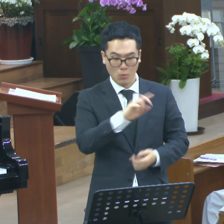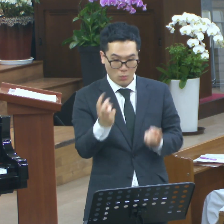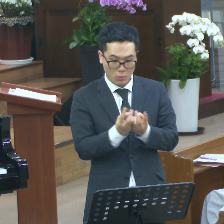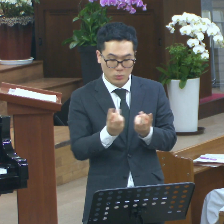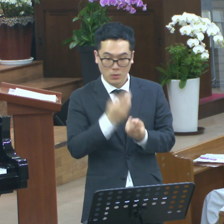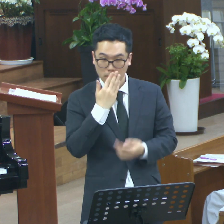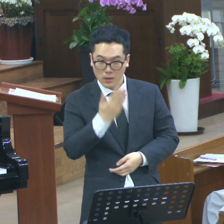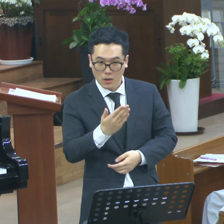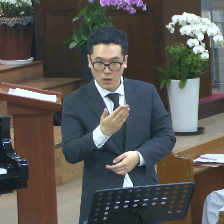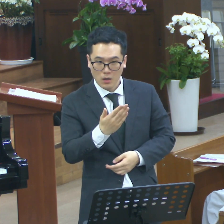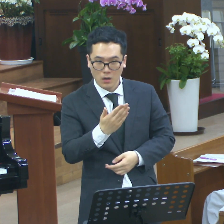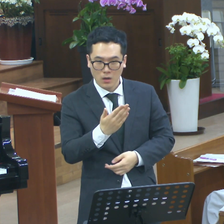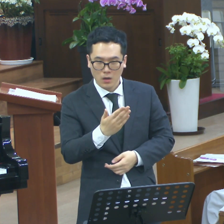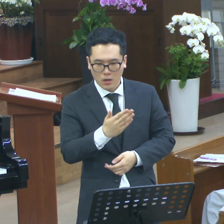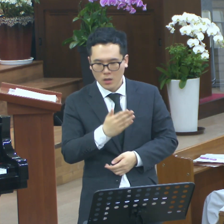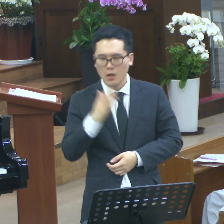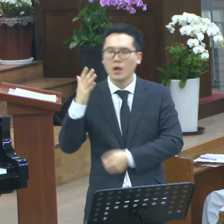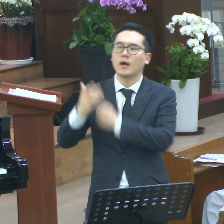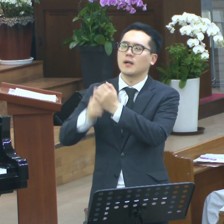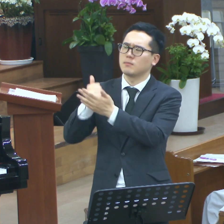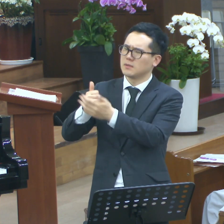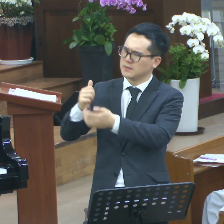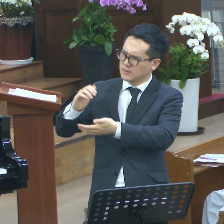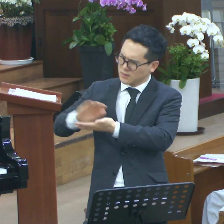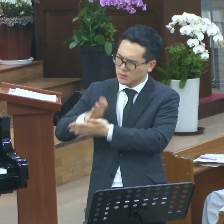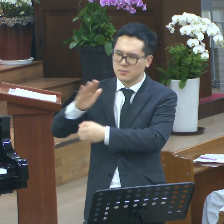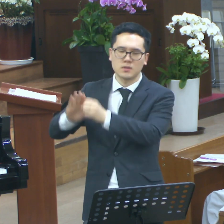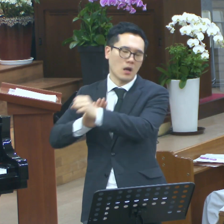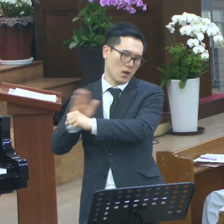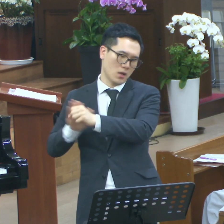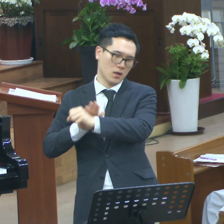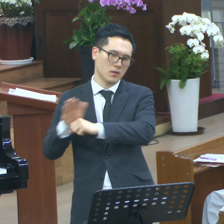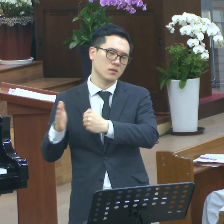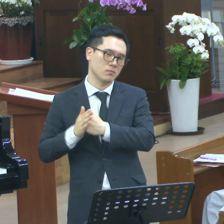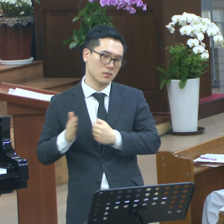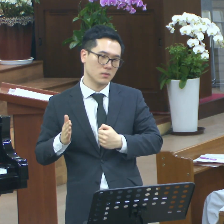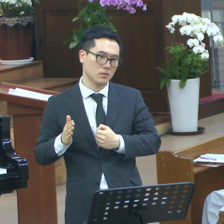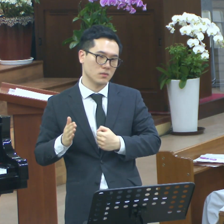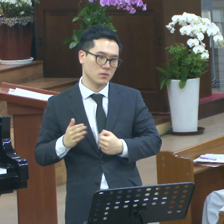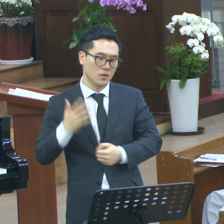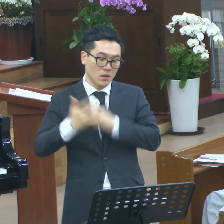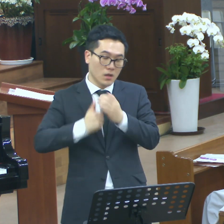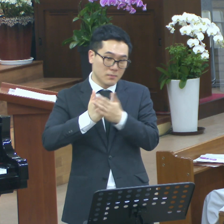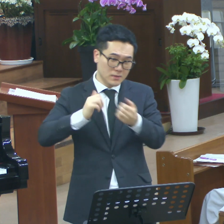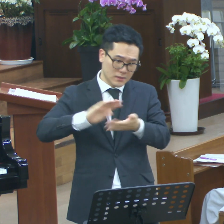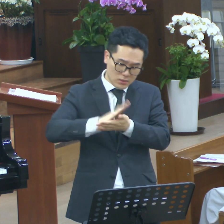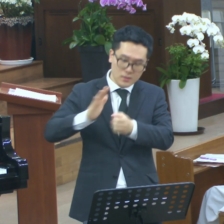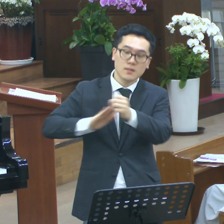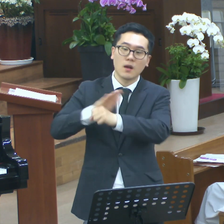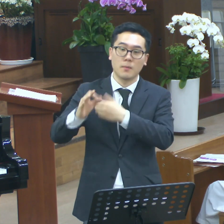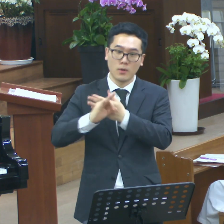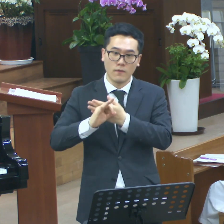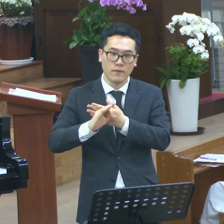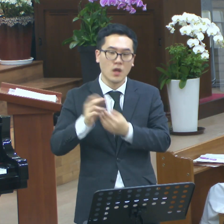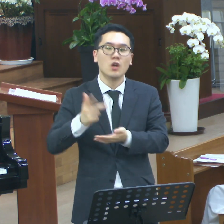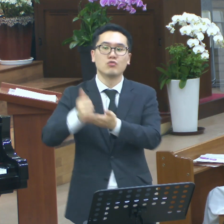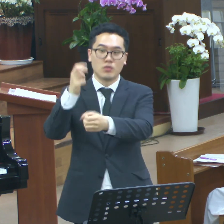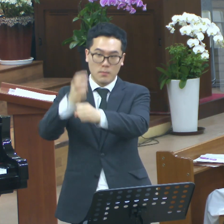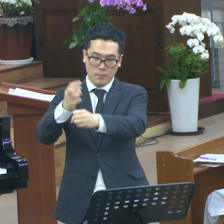사랑하기 때문에. 하나님을 사랑하면 주의 율례가 노래가 될 줄 믿습니다. 오늘도